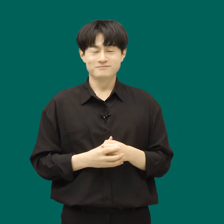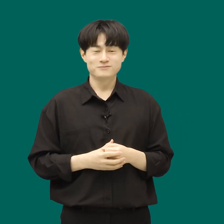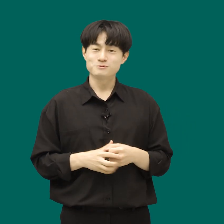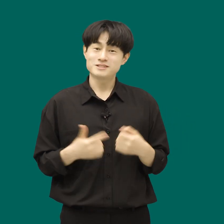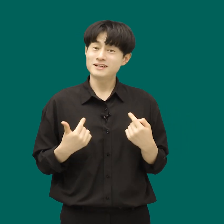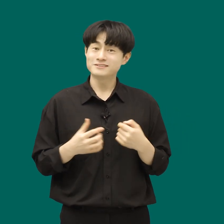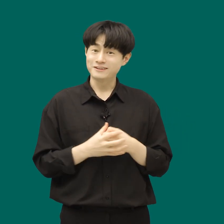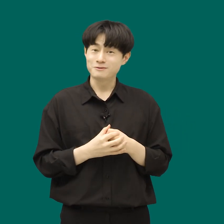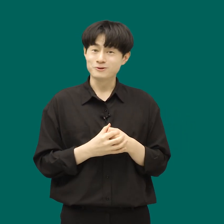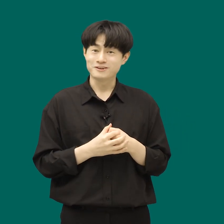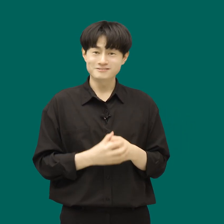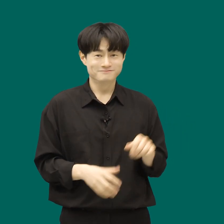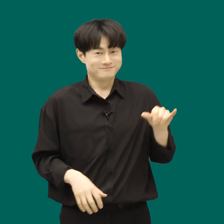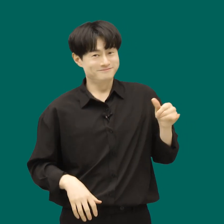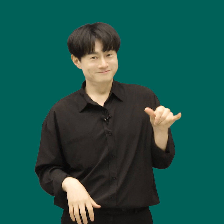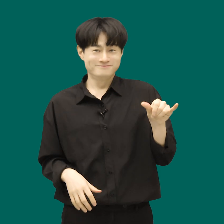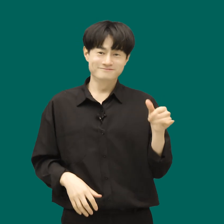좀 신나는 데이트 해볼게요.